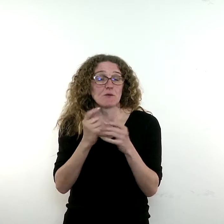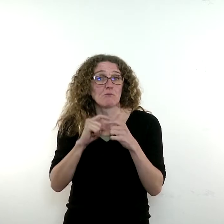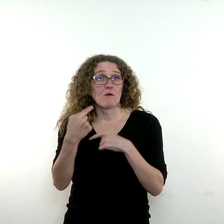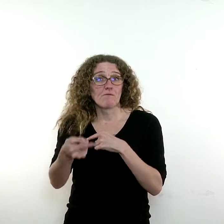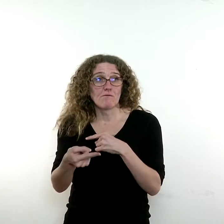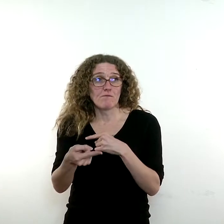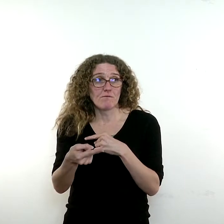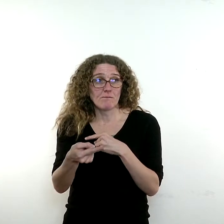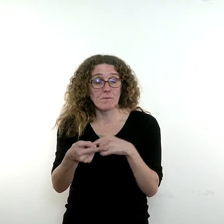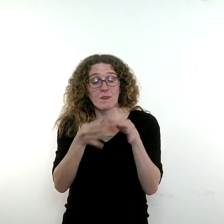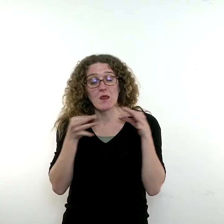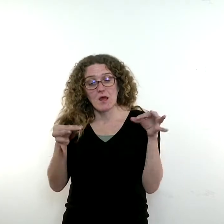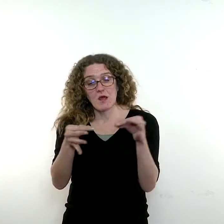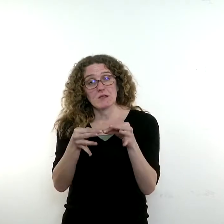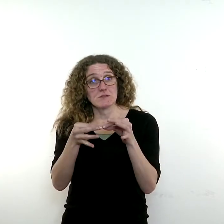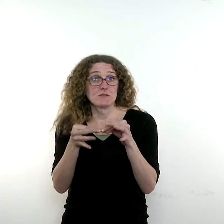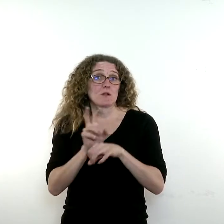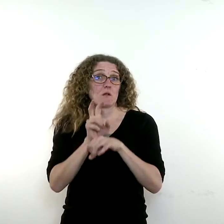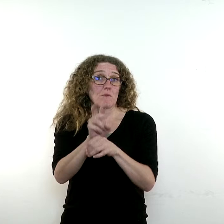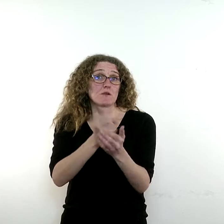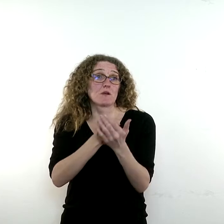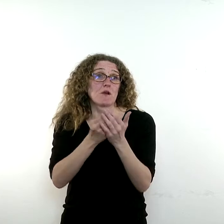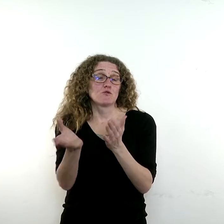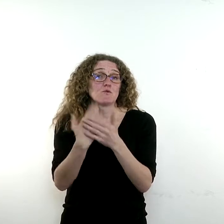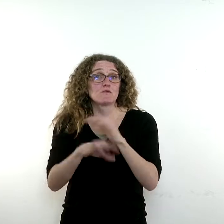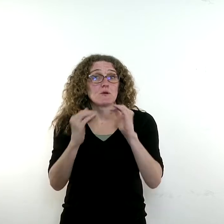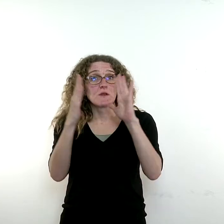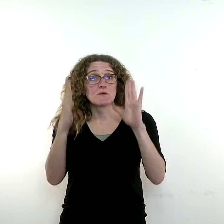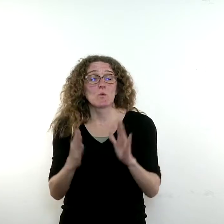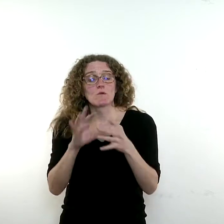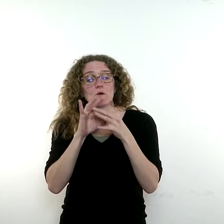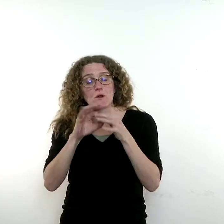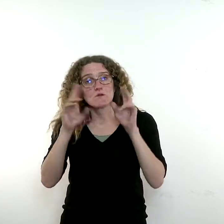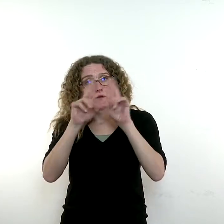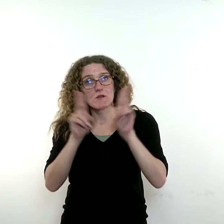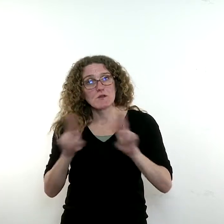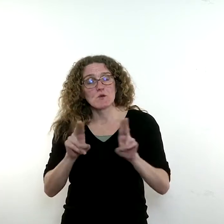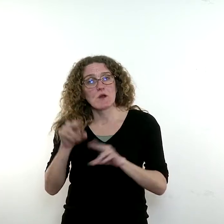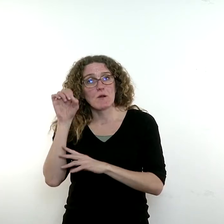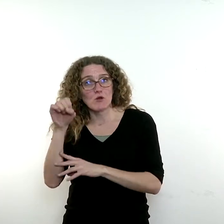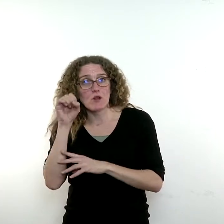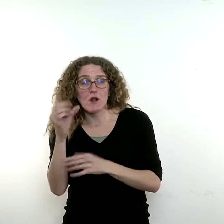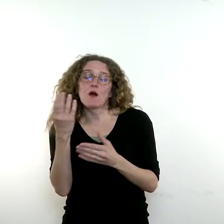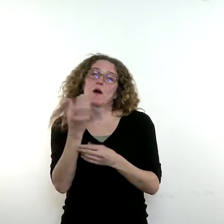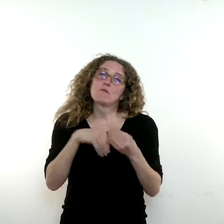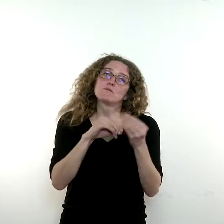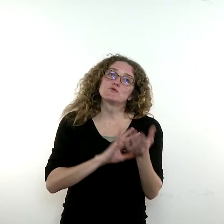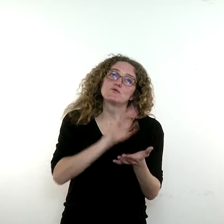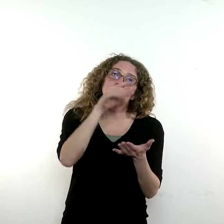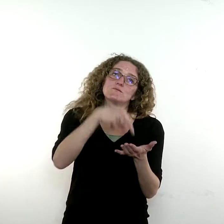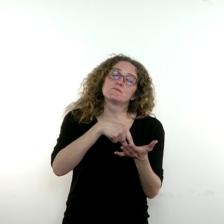disposition de salles à titre gratuit à la Maison des Relations Internationales Nelson Mandela et à l'espace Martin Luther